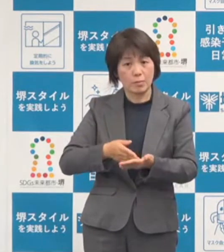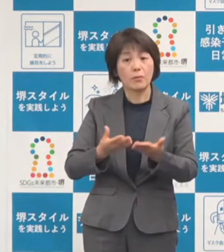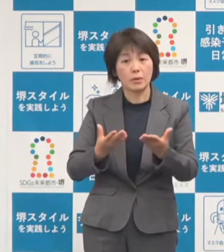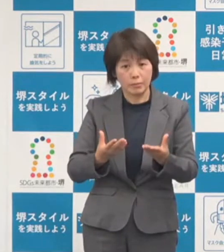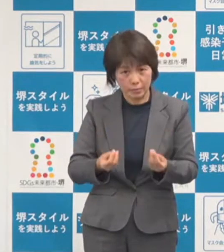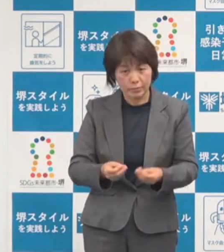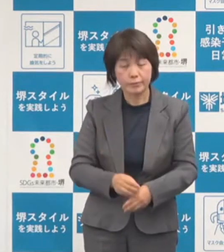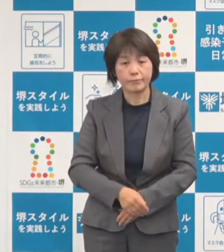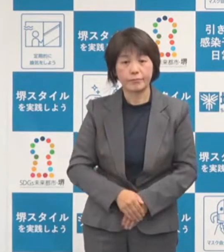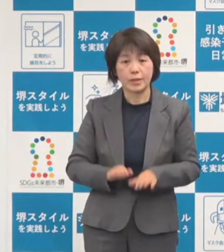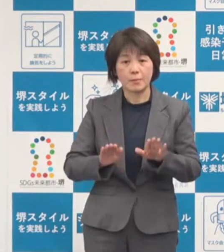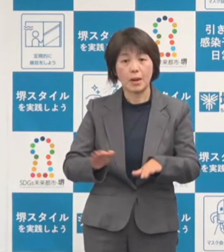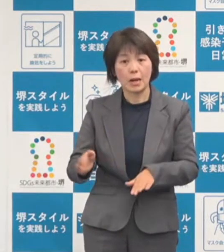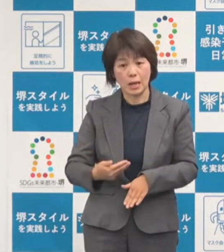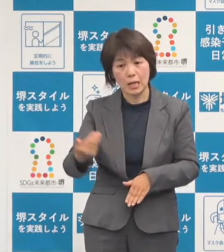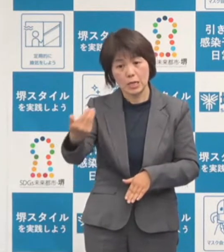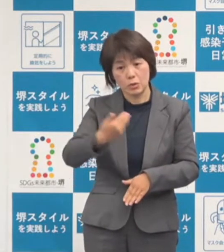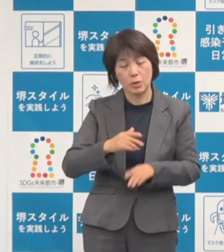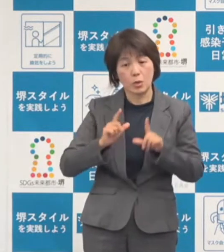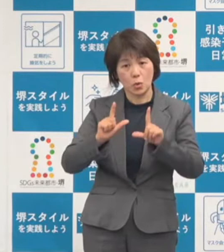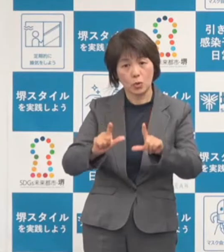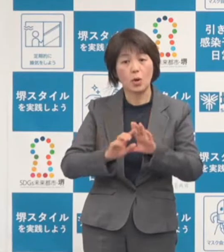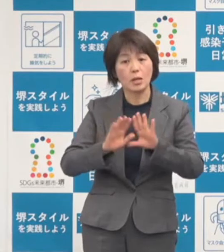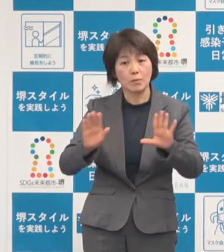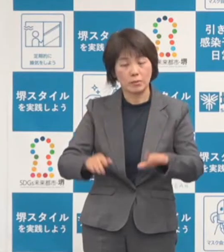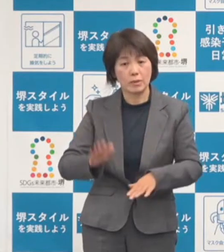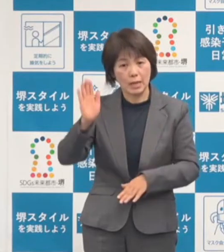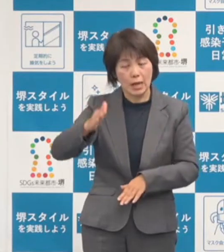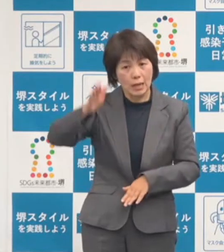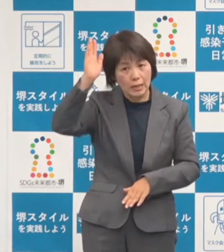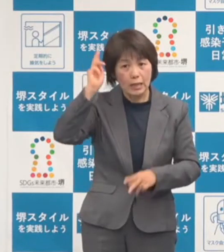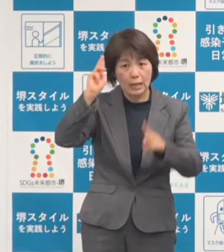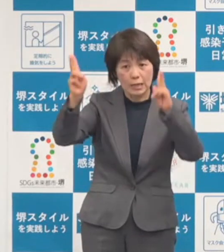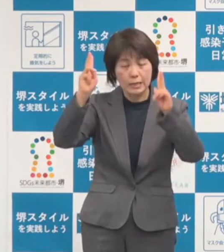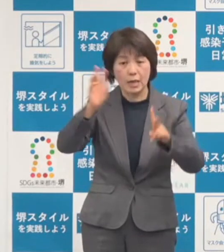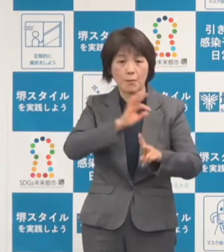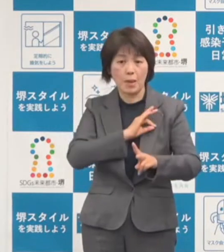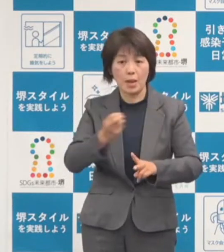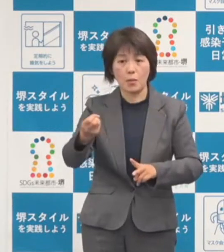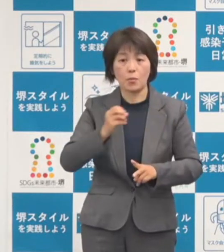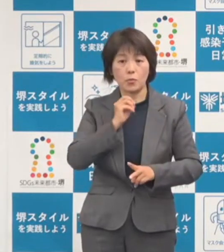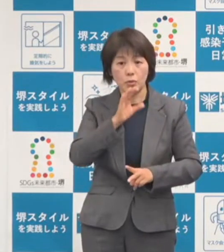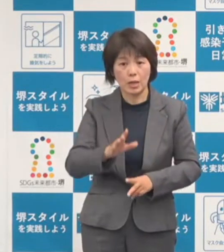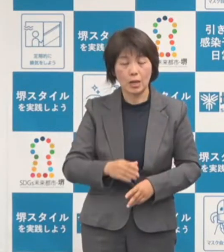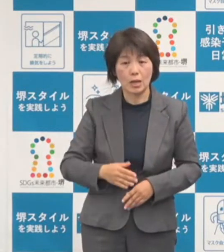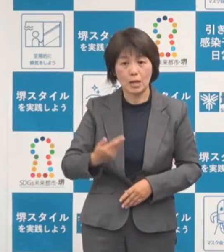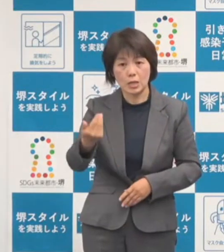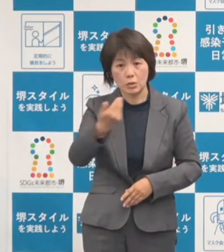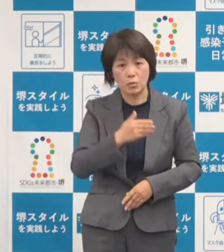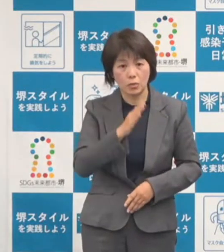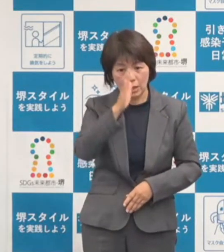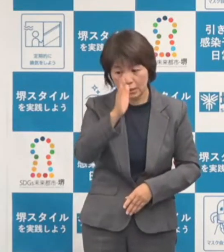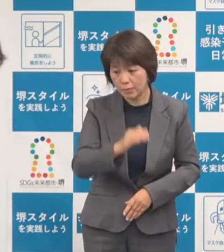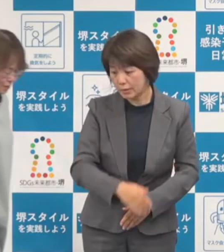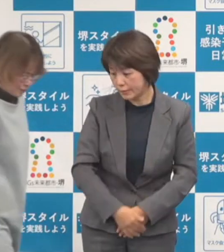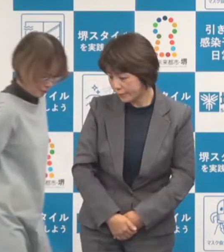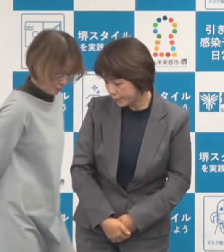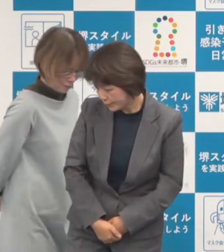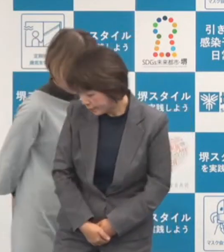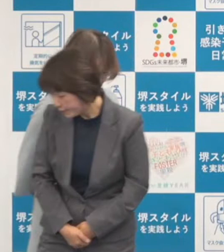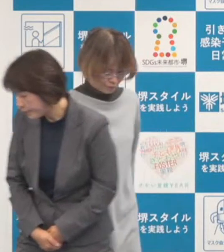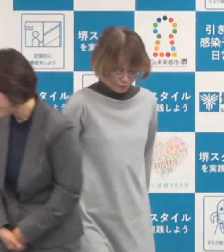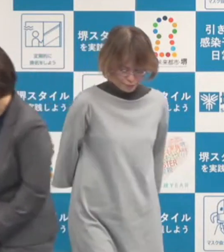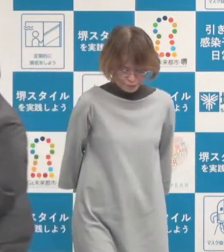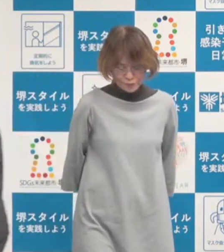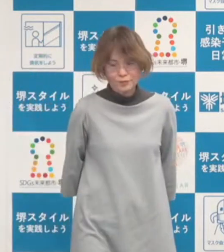それではただいまから質疑に移ります。挙手の上社名を告げていただきまして、ご質問の方をよろしくお願いいたします。ご質問の